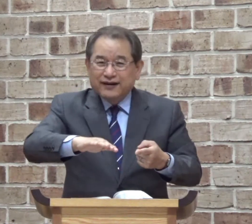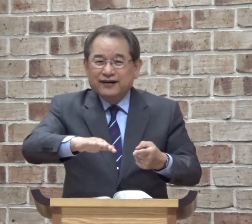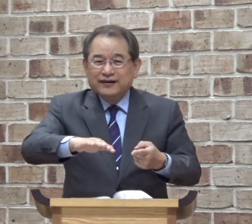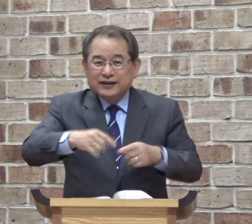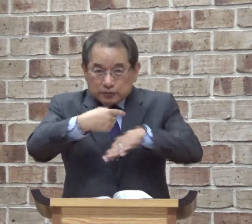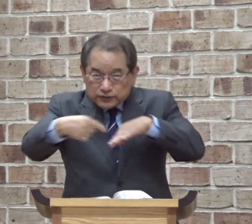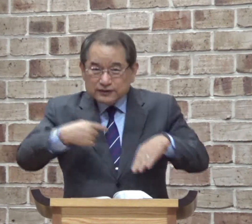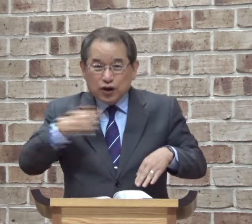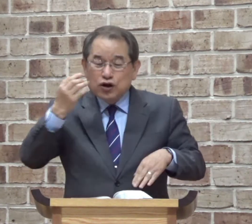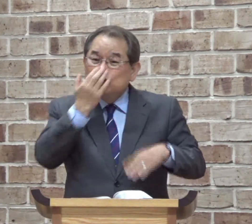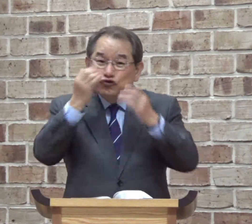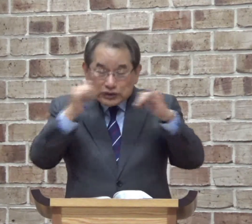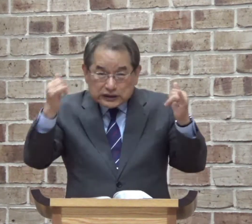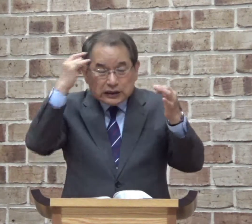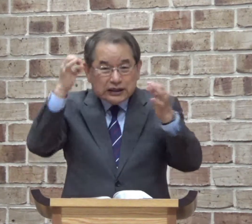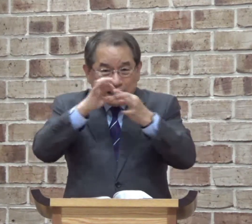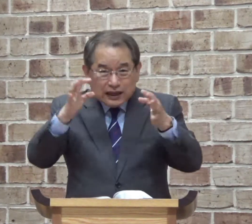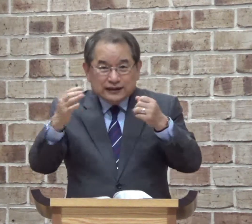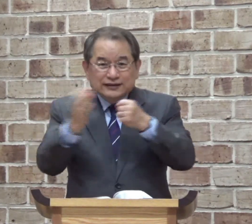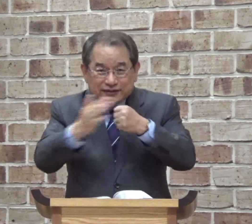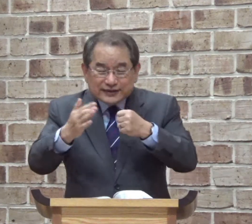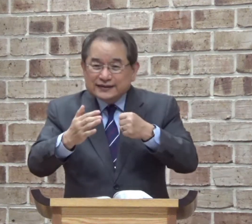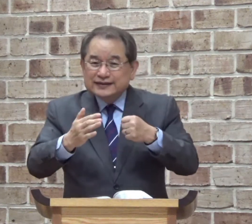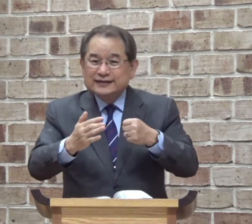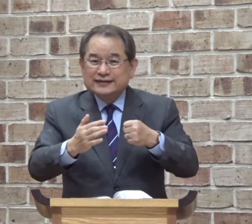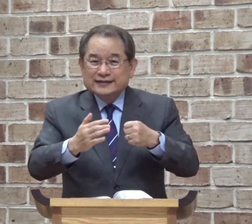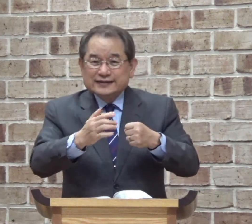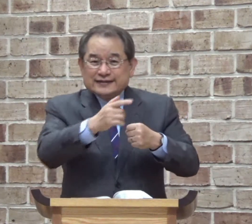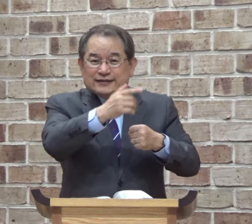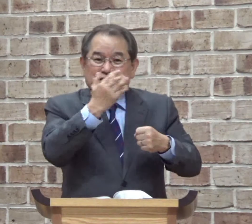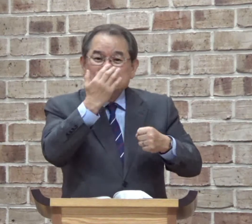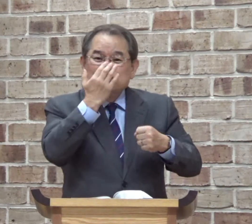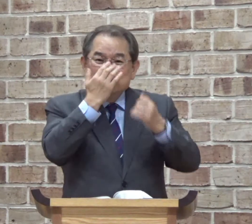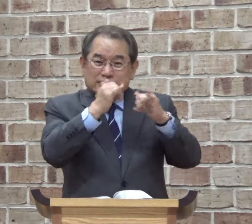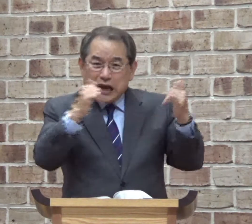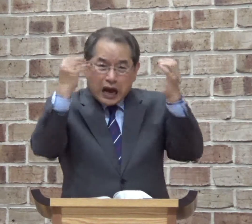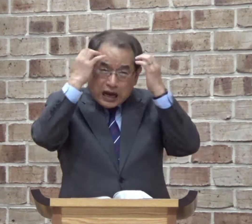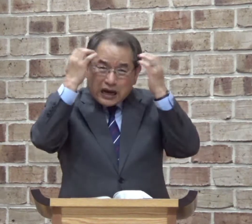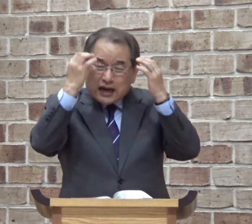살아가야 될 사람, 근데 그 안에는 이스라엘 백성의 피가 흘렀습니다.